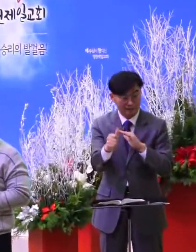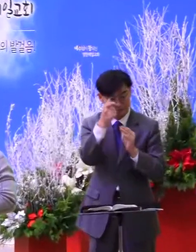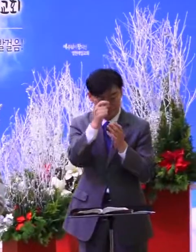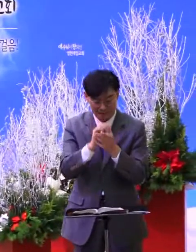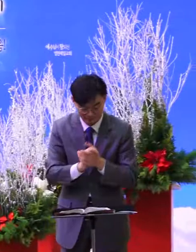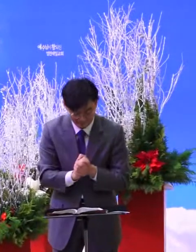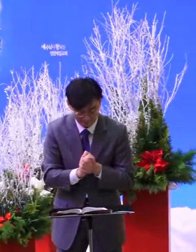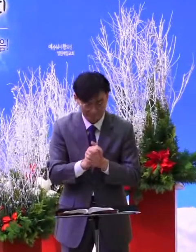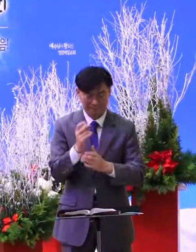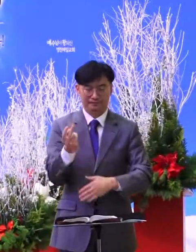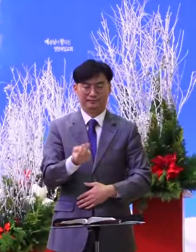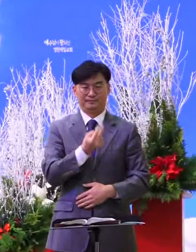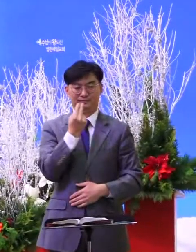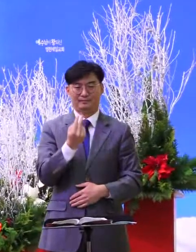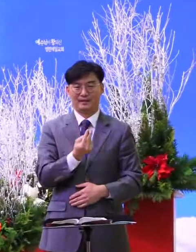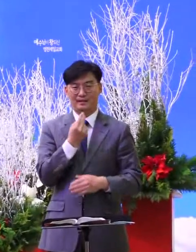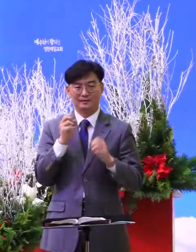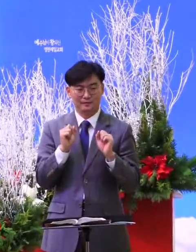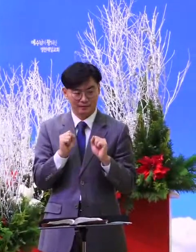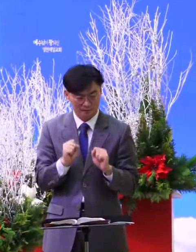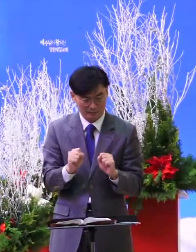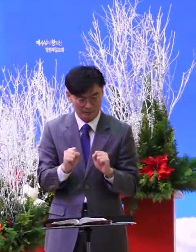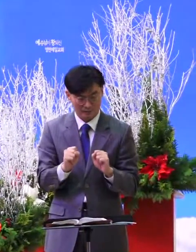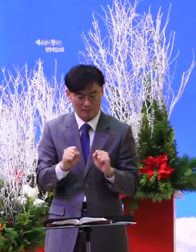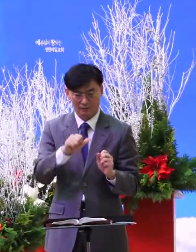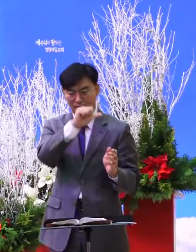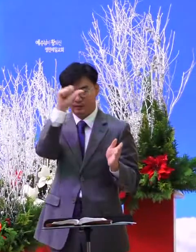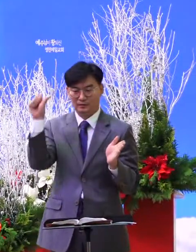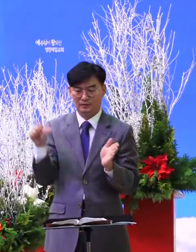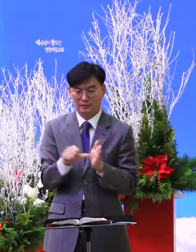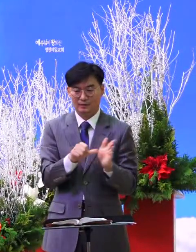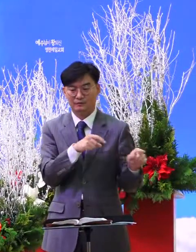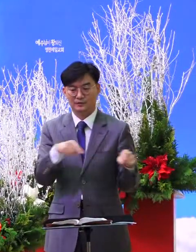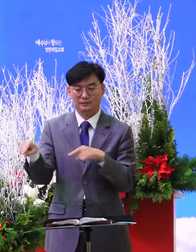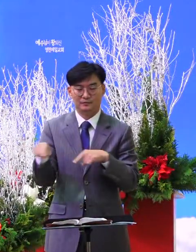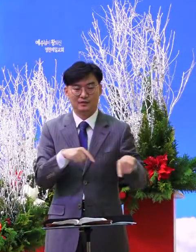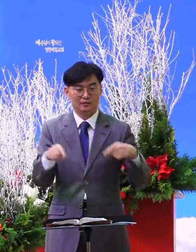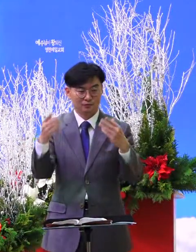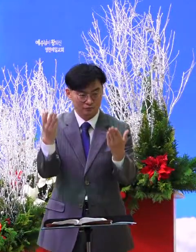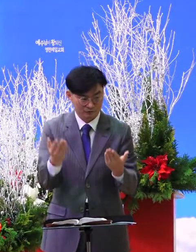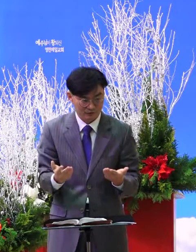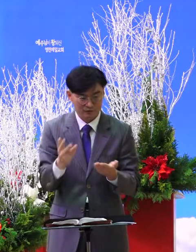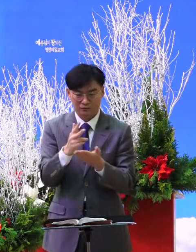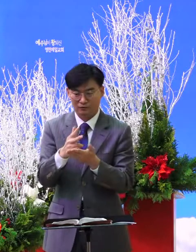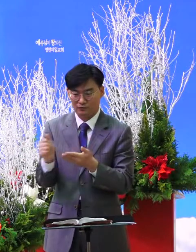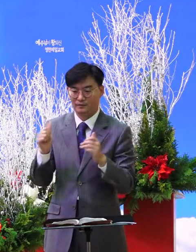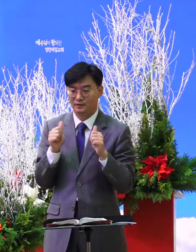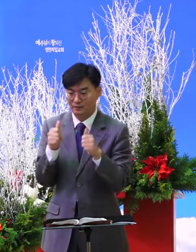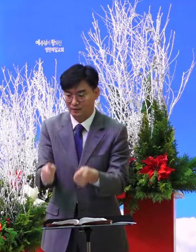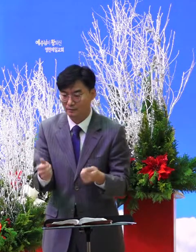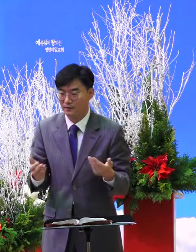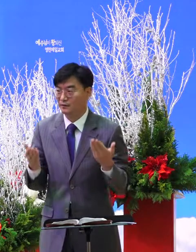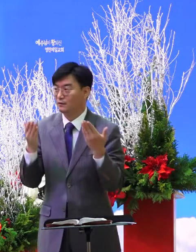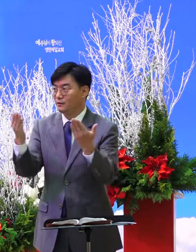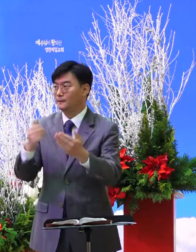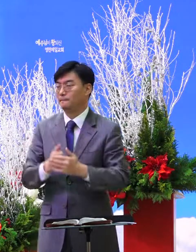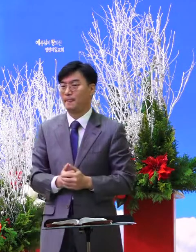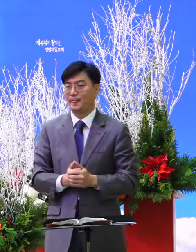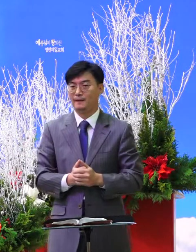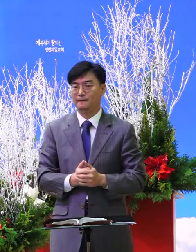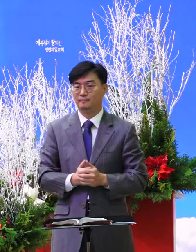살아계셔서 인생의 길흉화복을 교관하시는 우리 주님을 경배하며 큰 환난 중에서